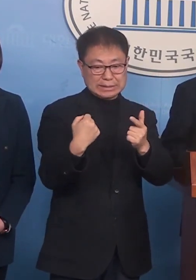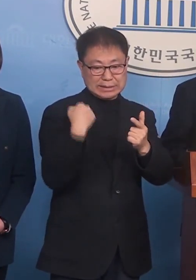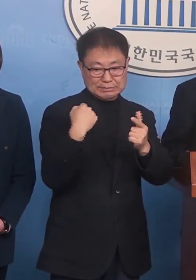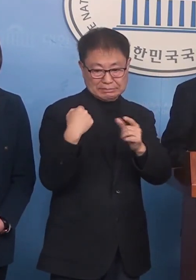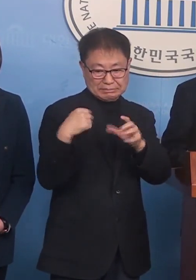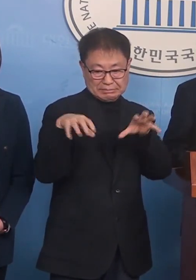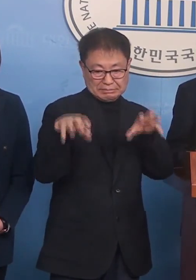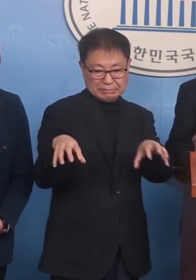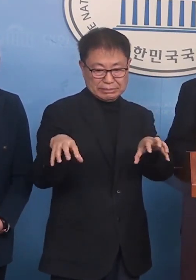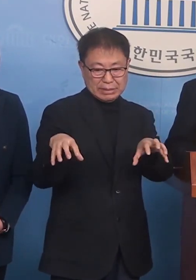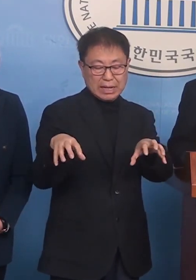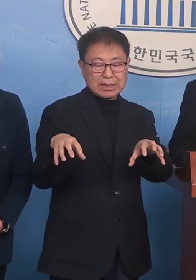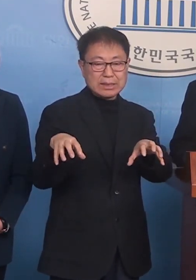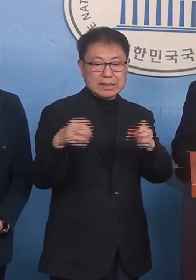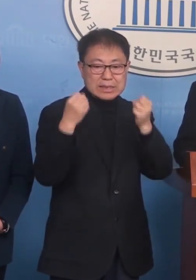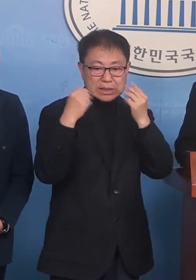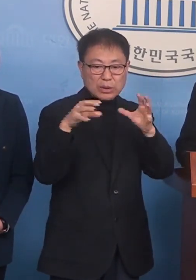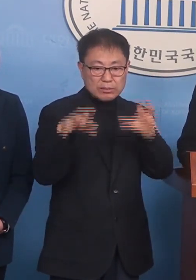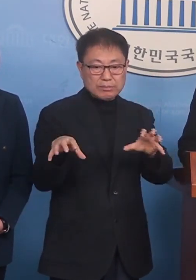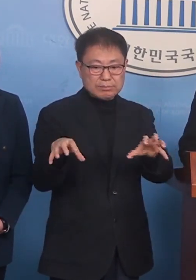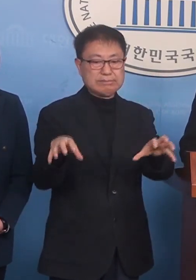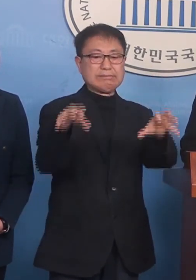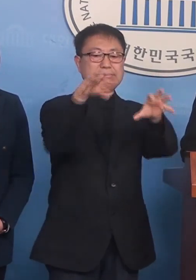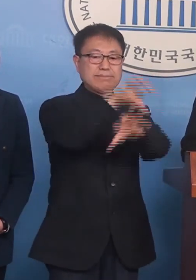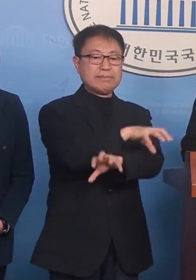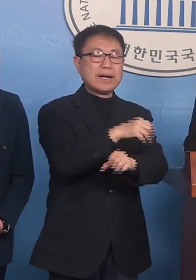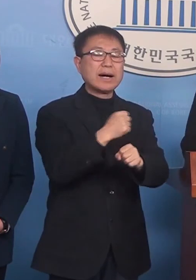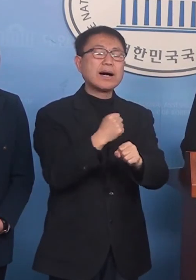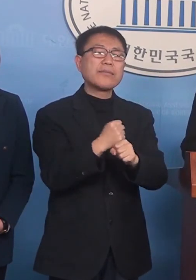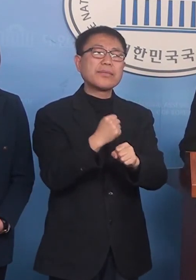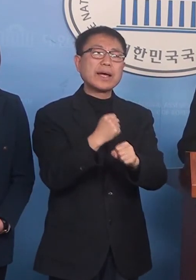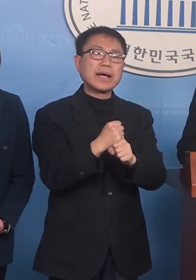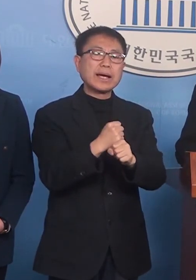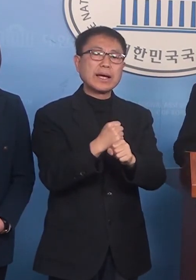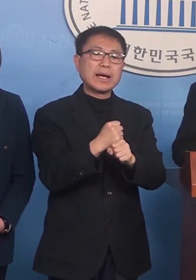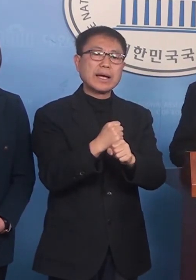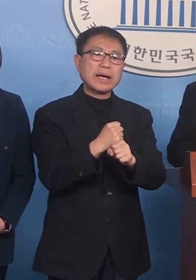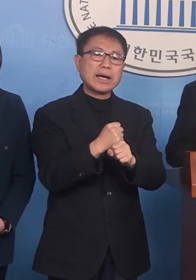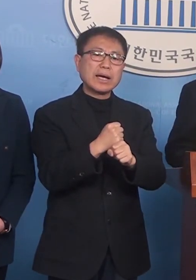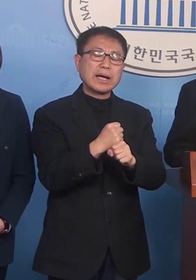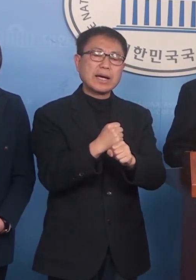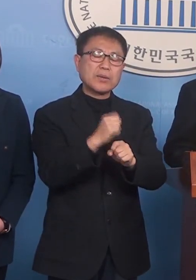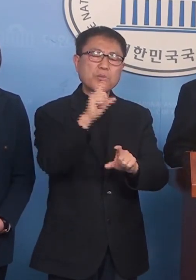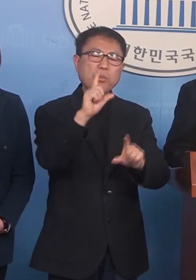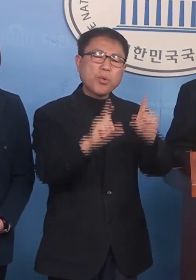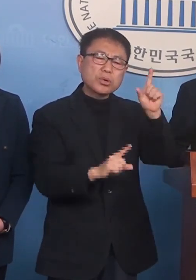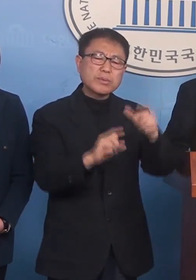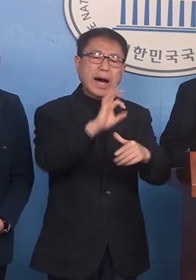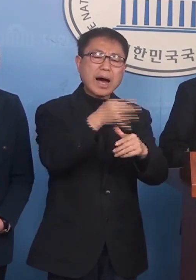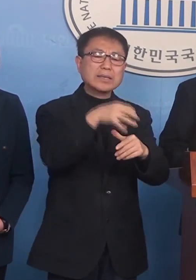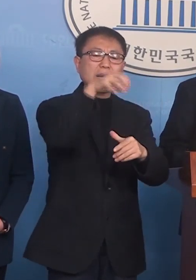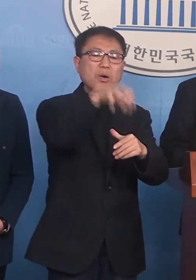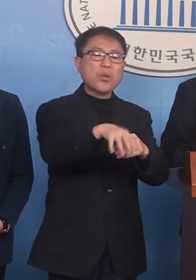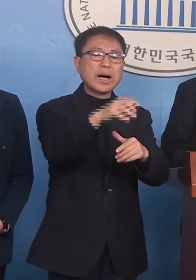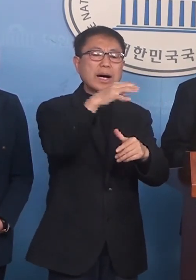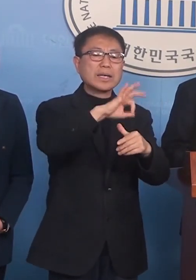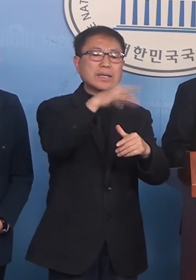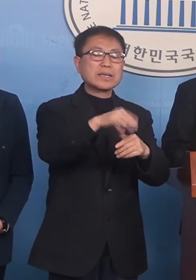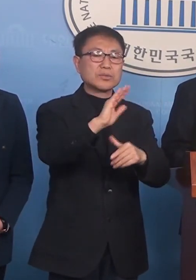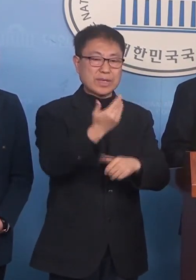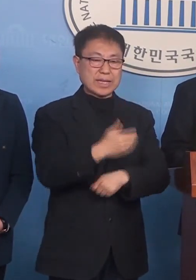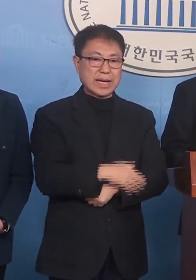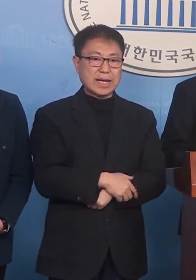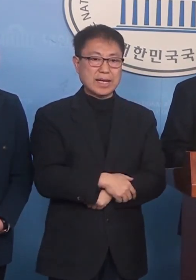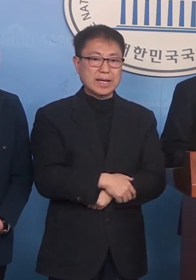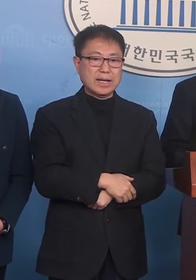세력의 부분으로서의 새로운 정치 구도를 형성하는데 상징적인 것이 바로 안양시가 되었다.